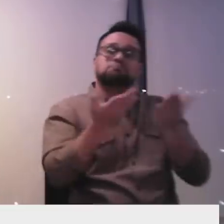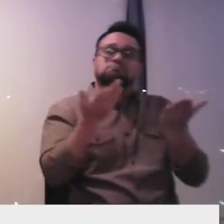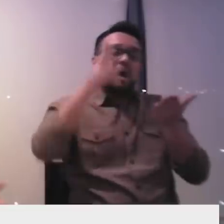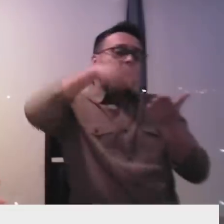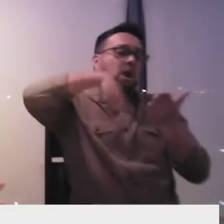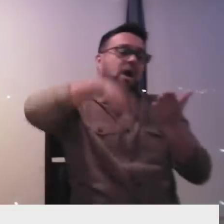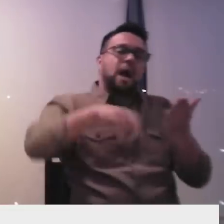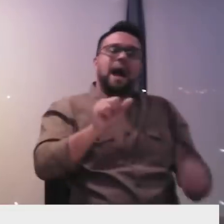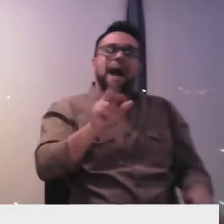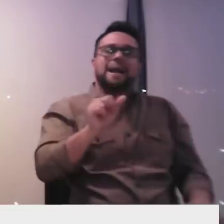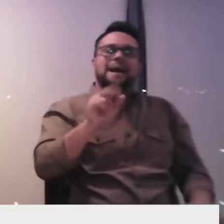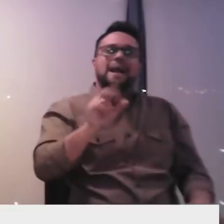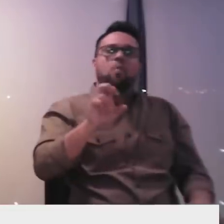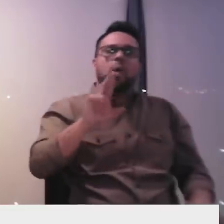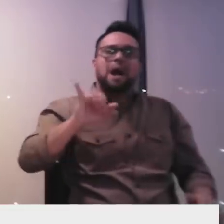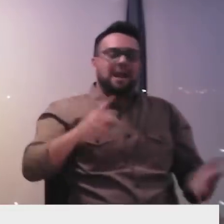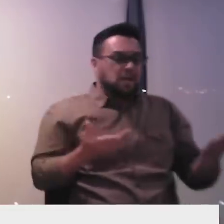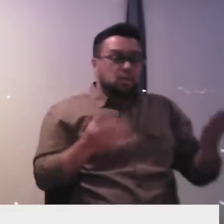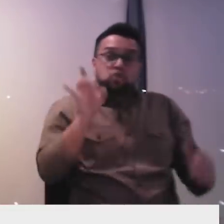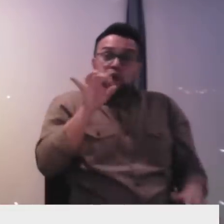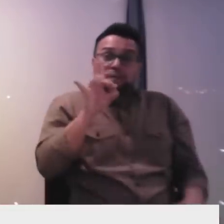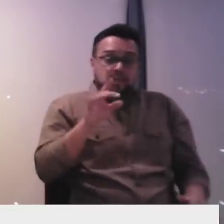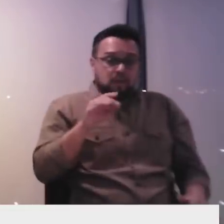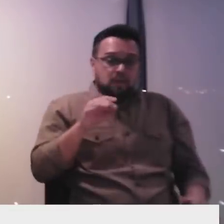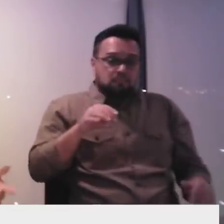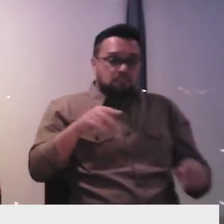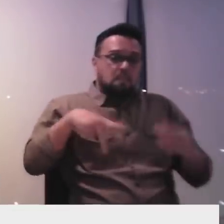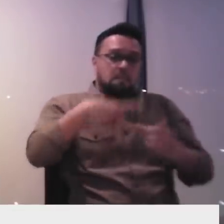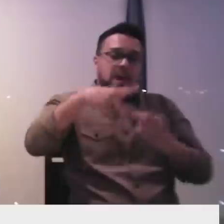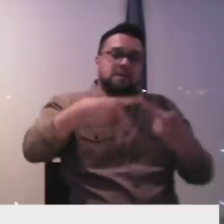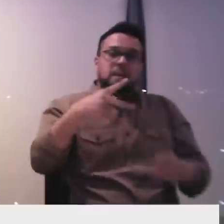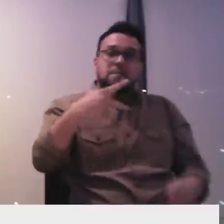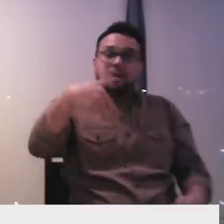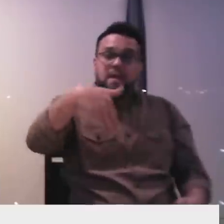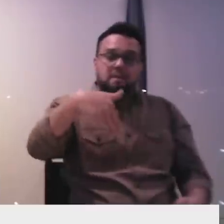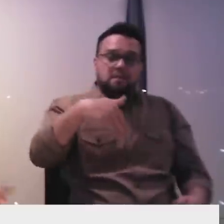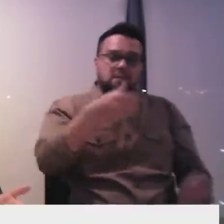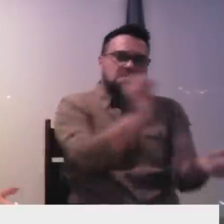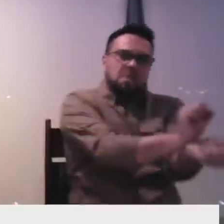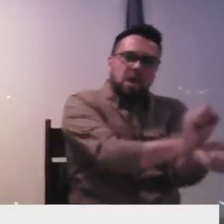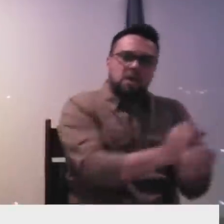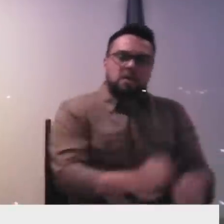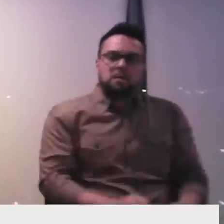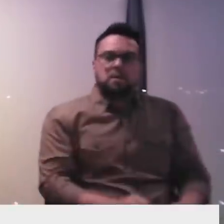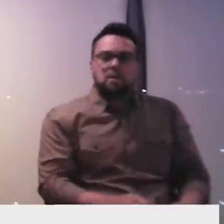em Araraquara, sentada numa granada sozinha. Chega a polícia militar, algema a mulher. Está o